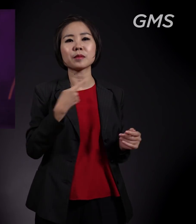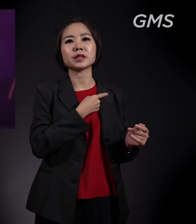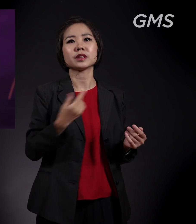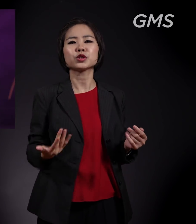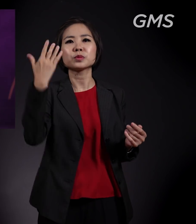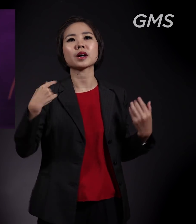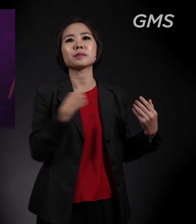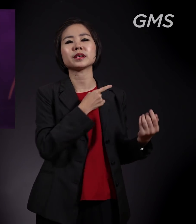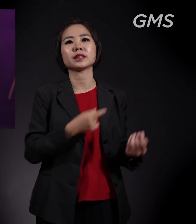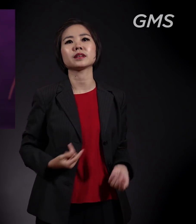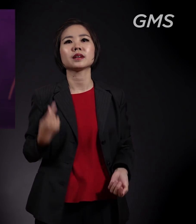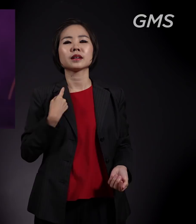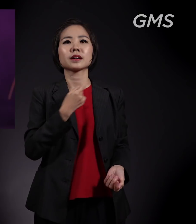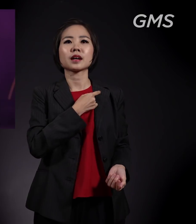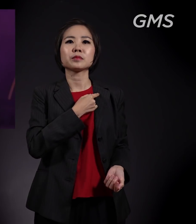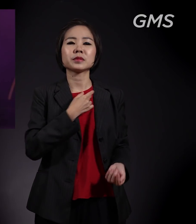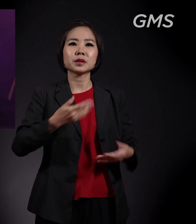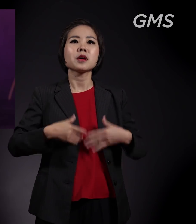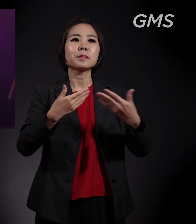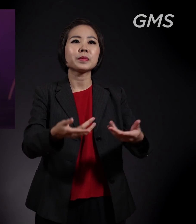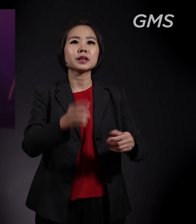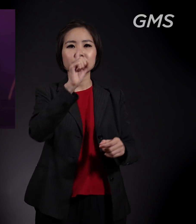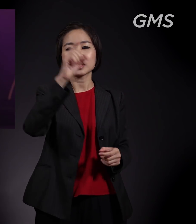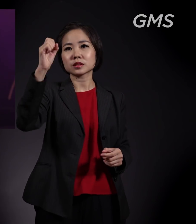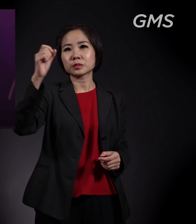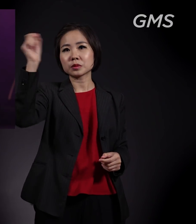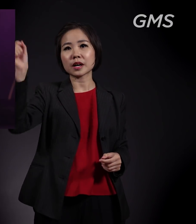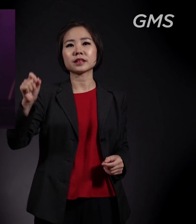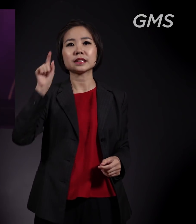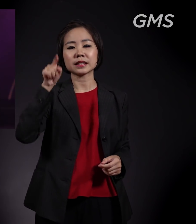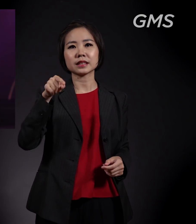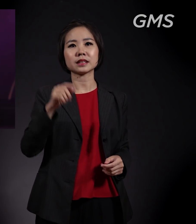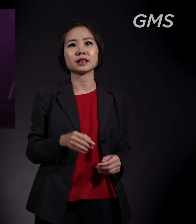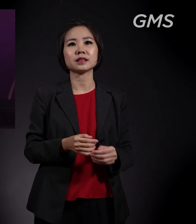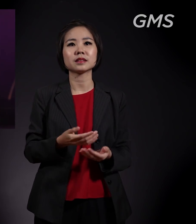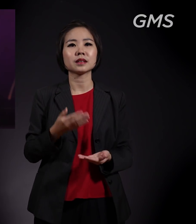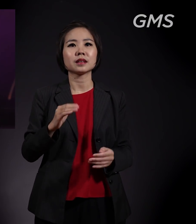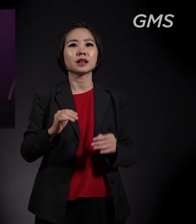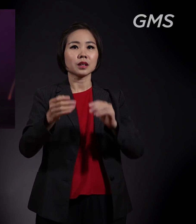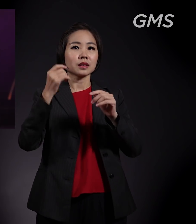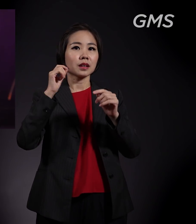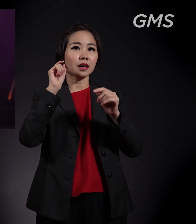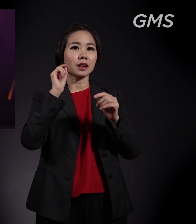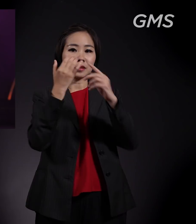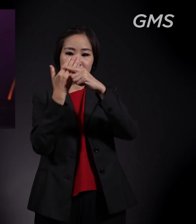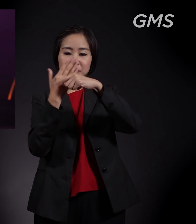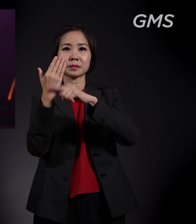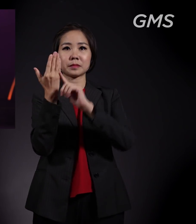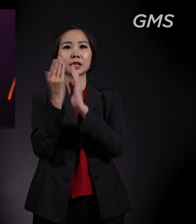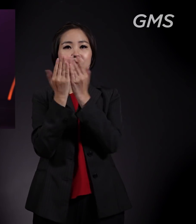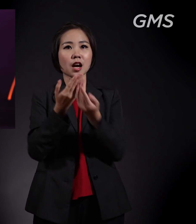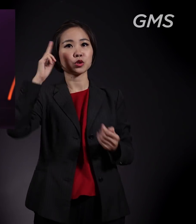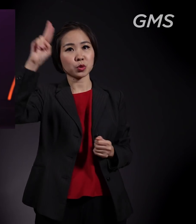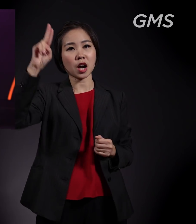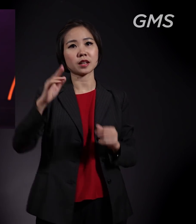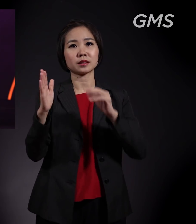Kami kembalikan persepuluhan ini sesuai dengan perintah dari firman-Mu dengan ucapan syukur. Dan hamba berdoa